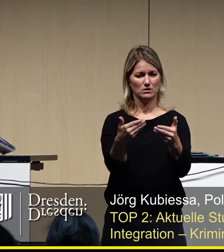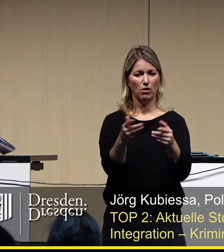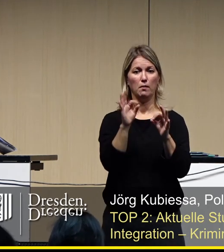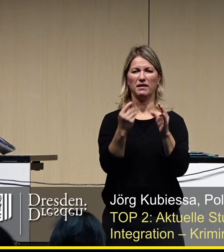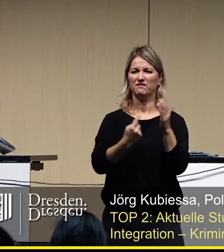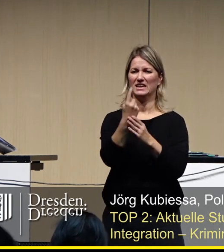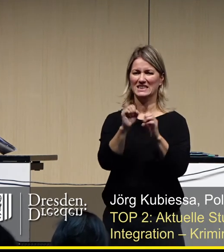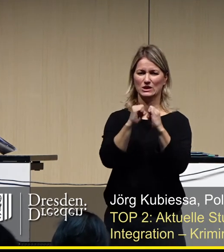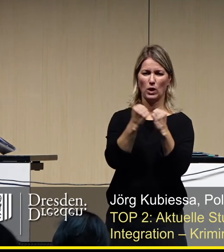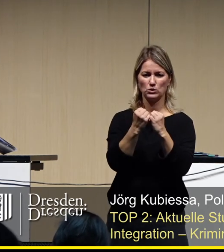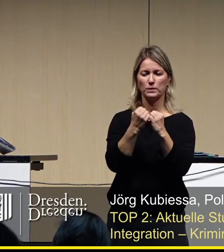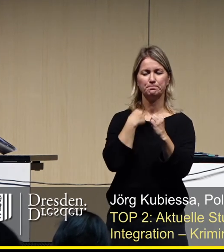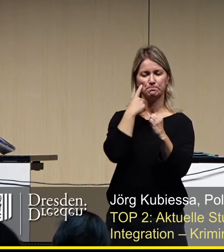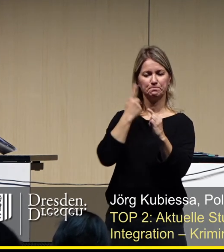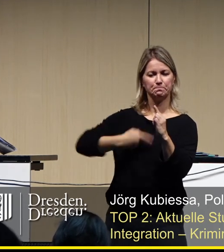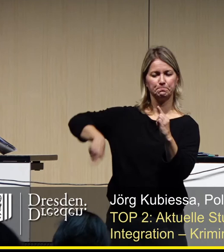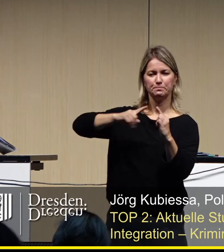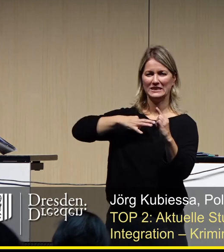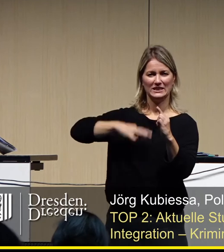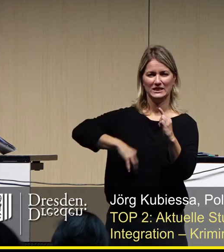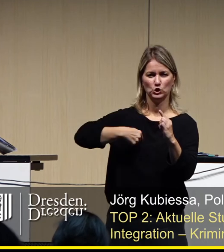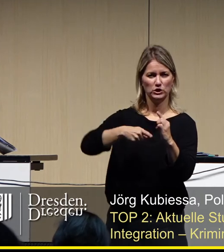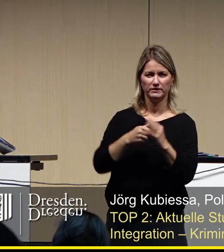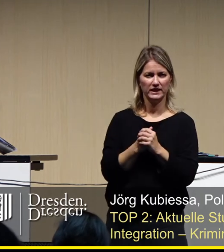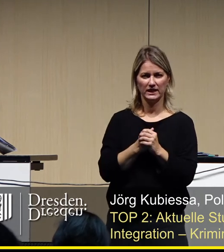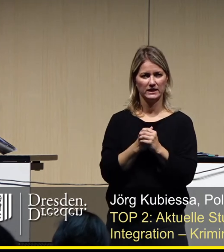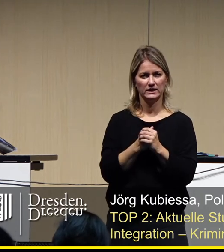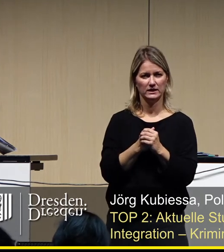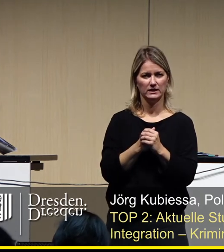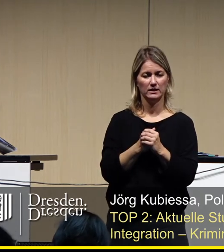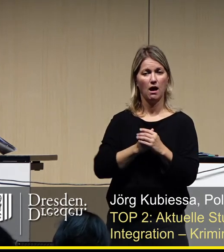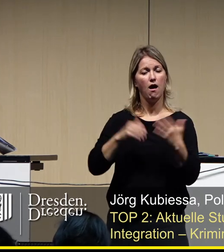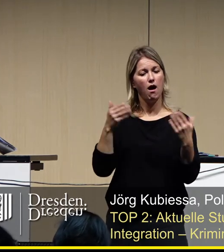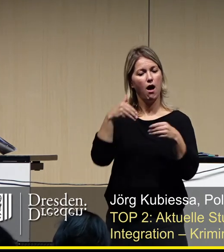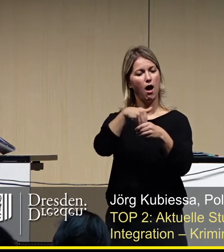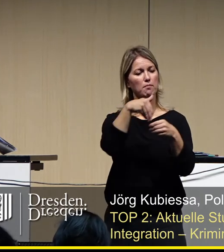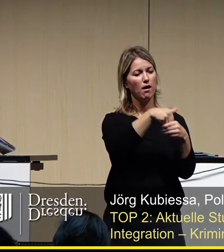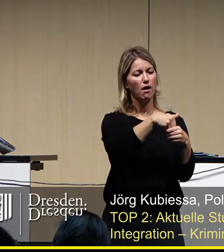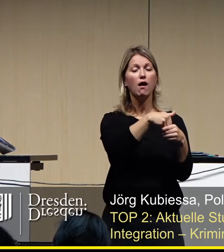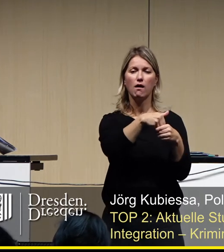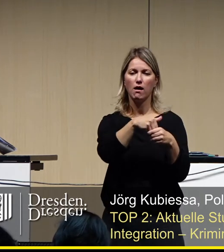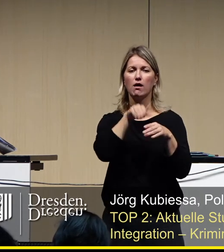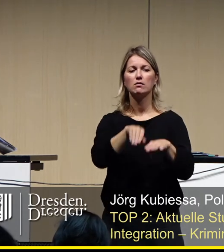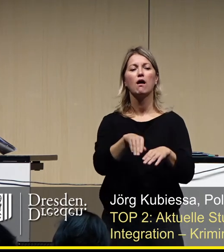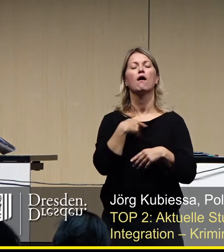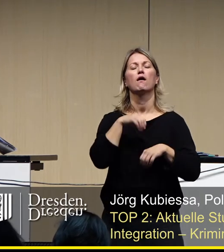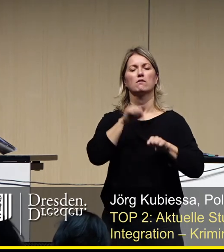die unzufrieden, unbefriedigend sind, aber eine bestimmte Erklärungsmöglichkeit